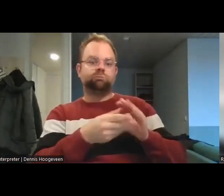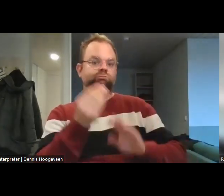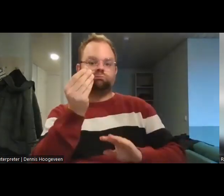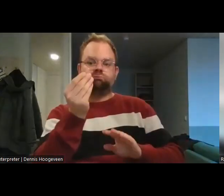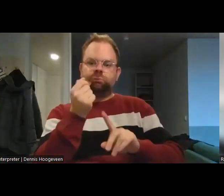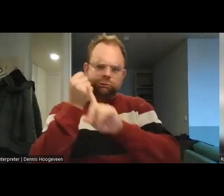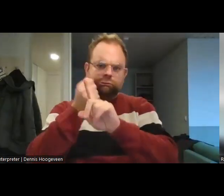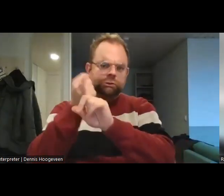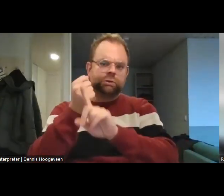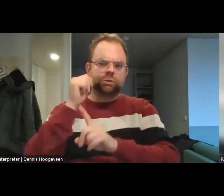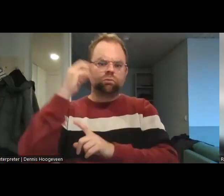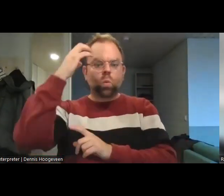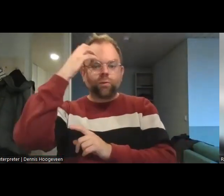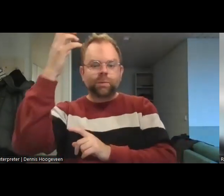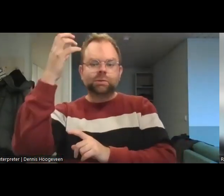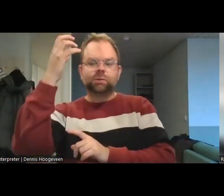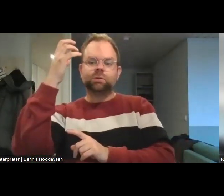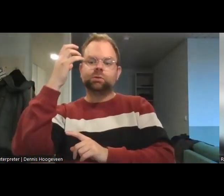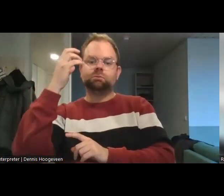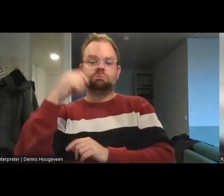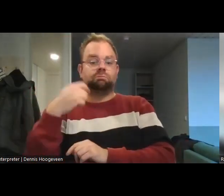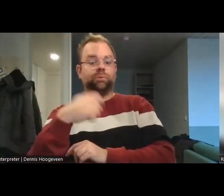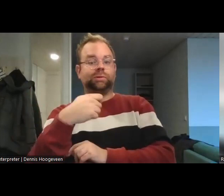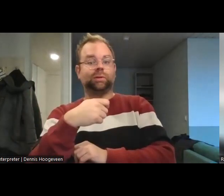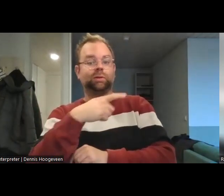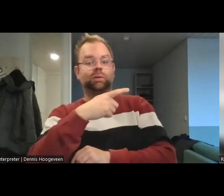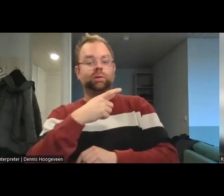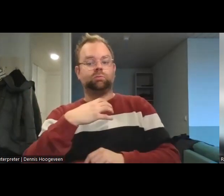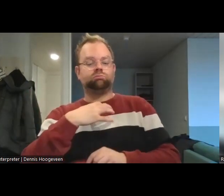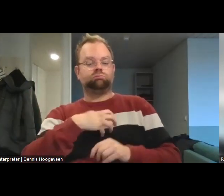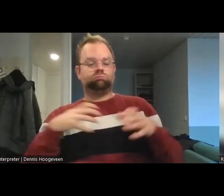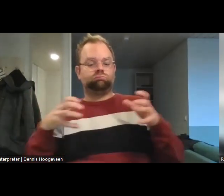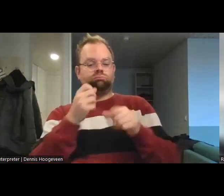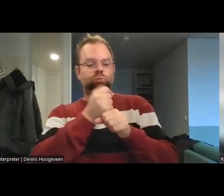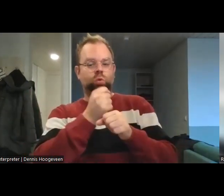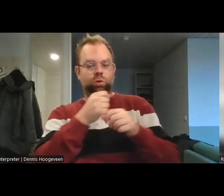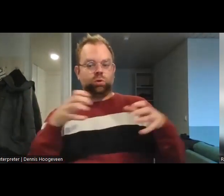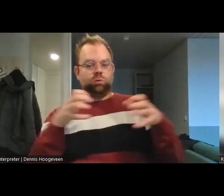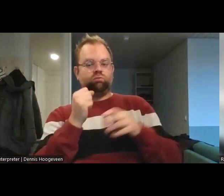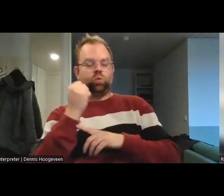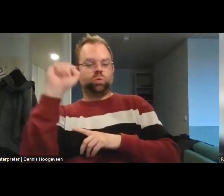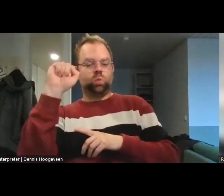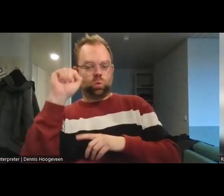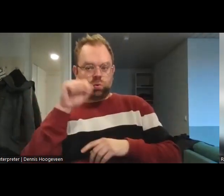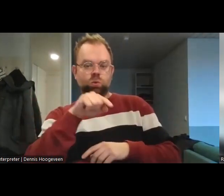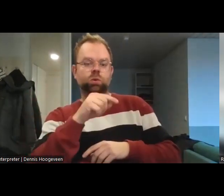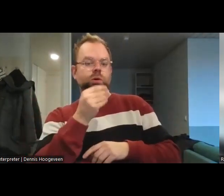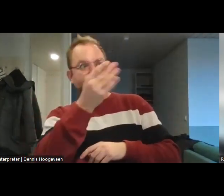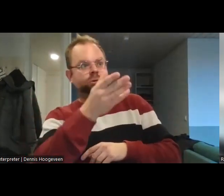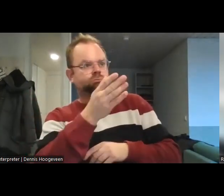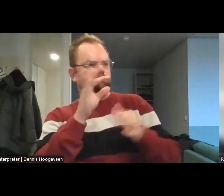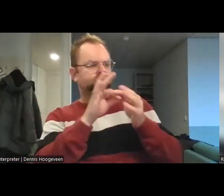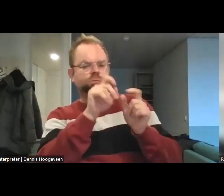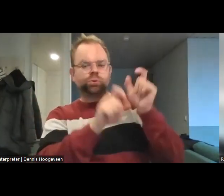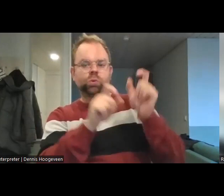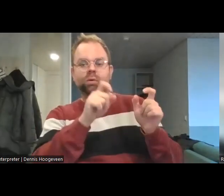en effet, appliquer les droits. Alors, oui, je vais prendre note de cela. L'emploi, c'est un des